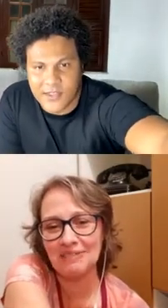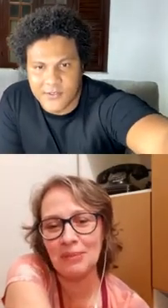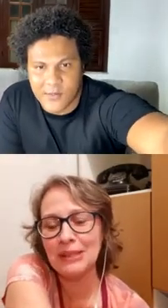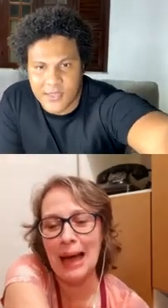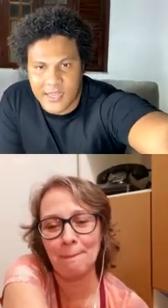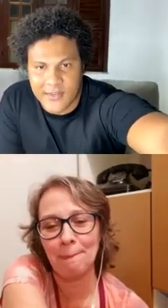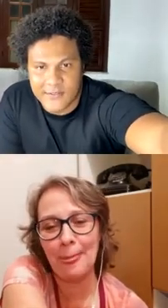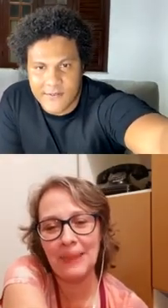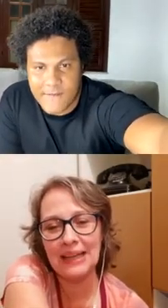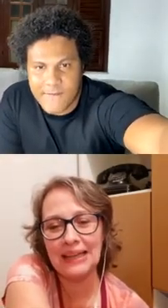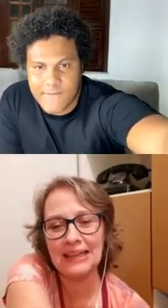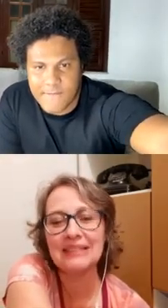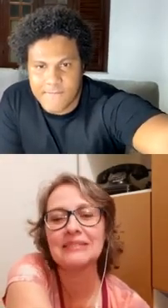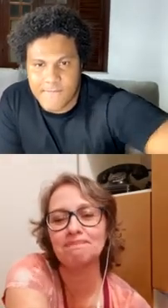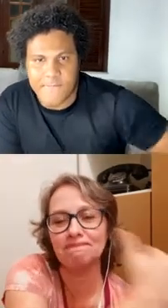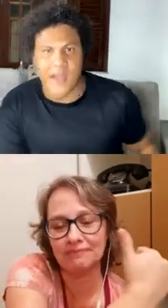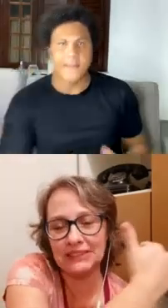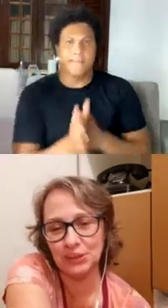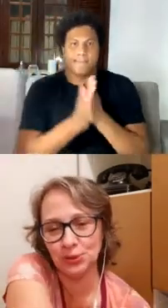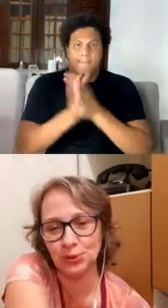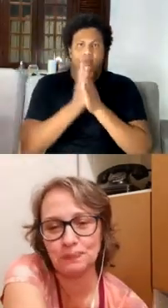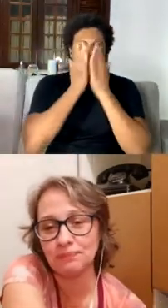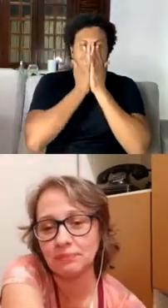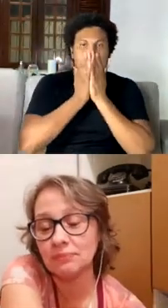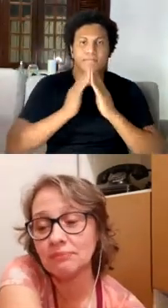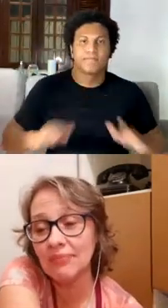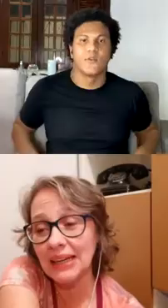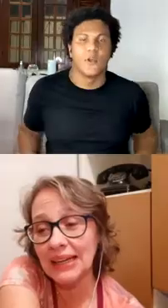Desativar aqui os comentários. Vai. Isso.